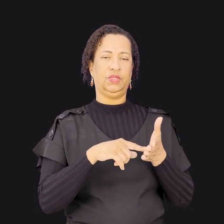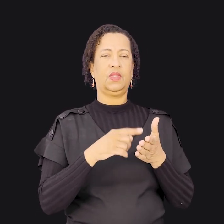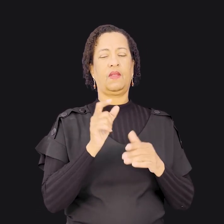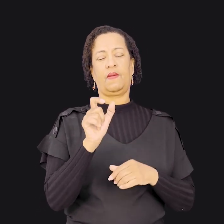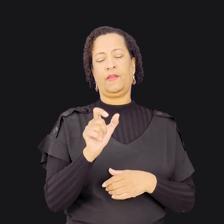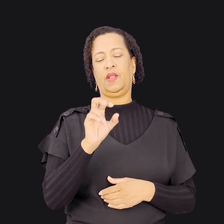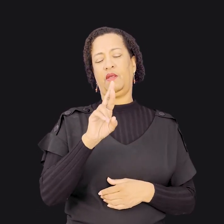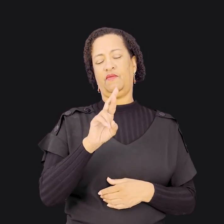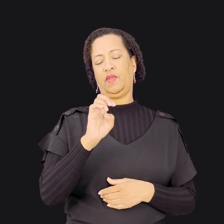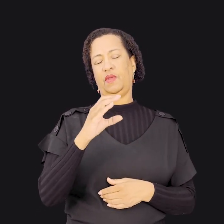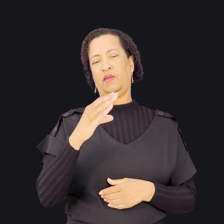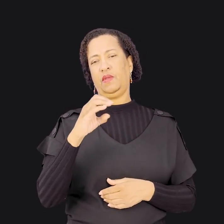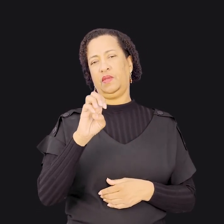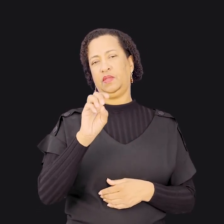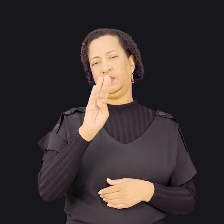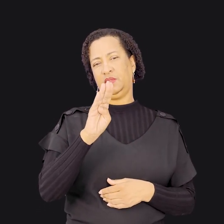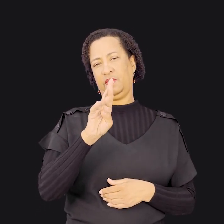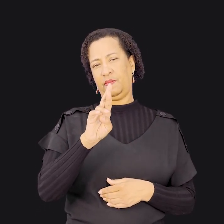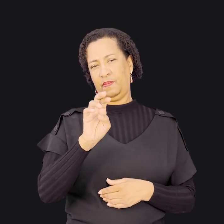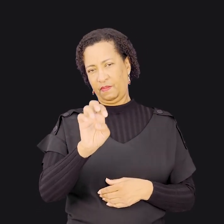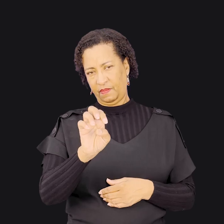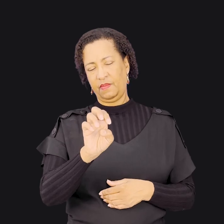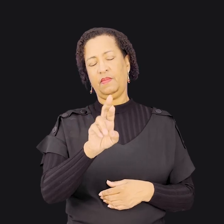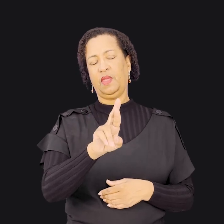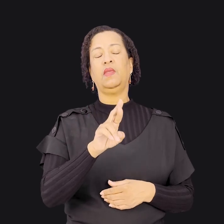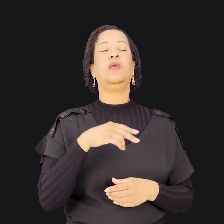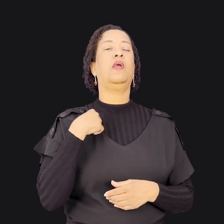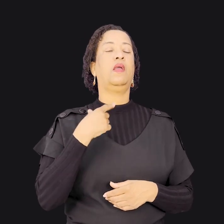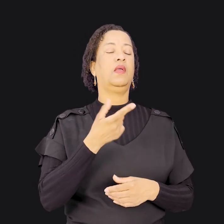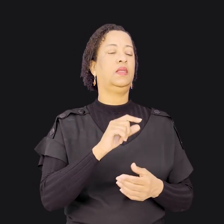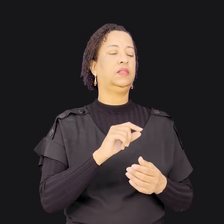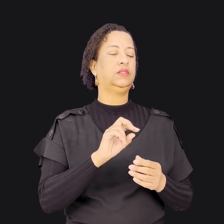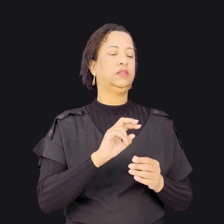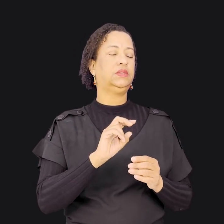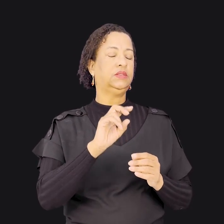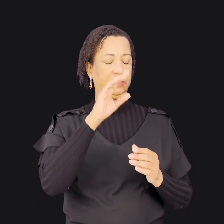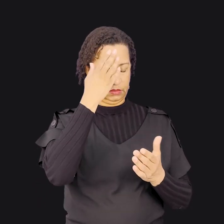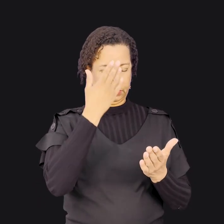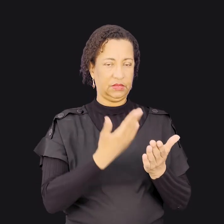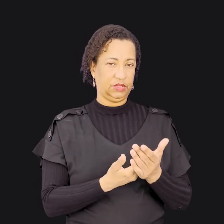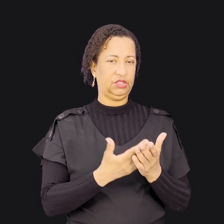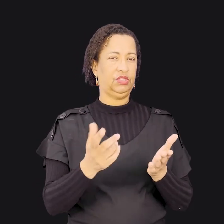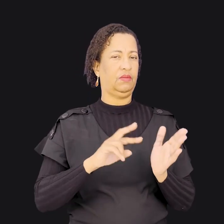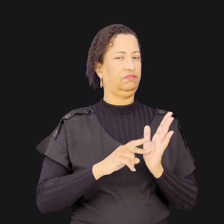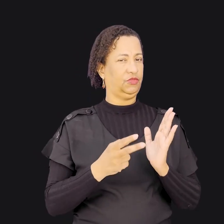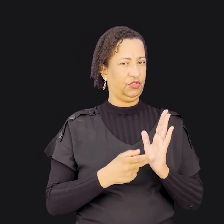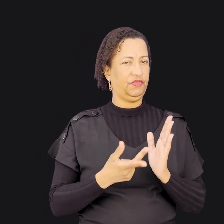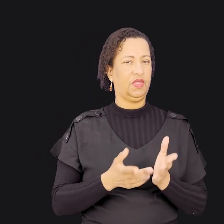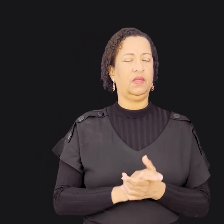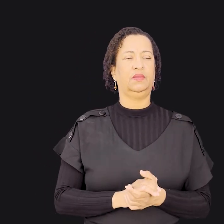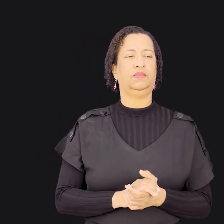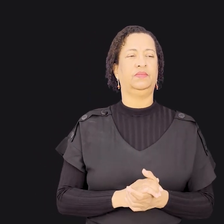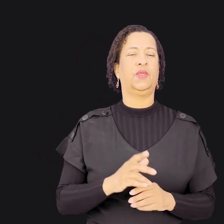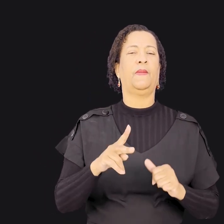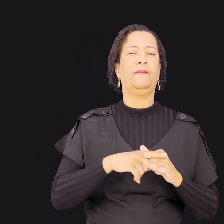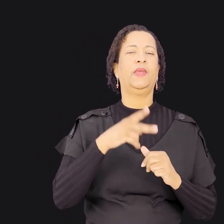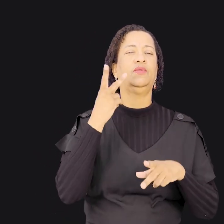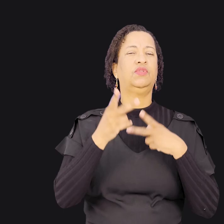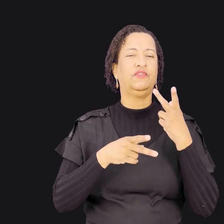palavra receber é sinônima da palavra acreditar. Pedro está falando que Cristo nasce em nós.